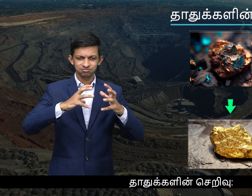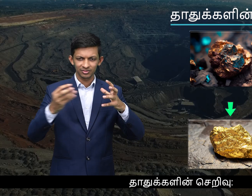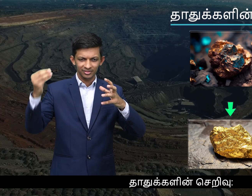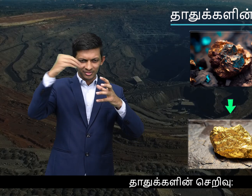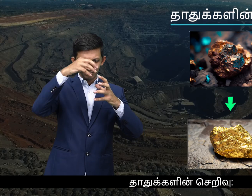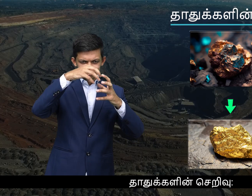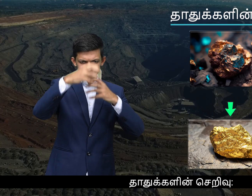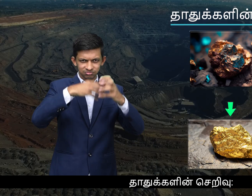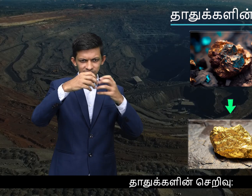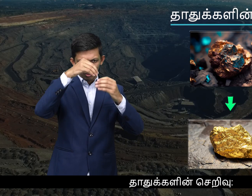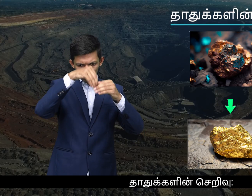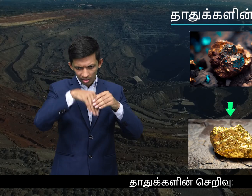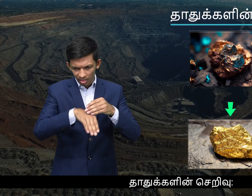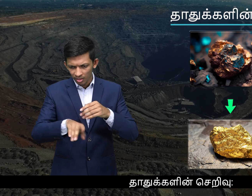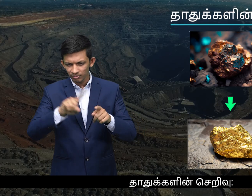தாதுக்களின் செறிவு,